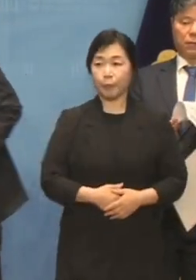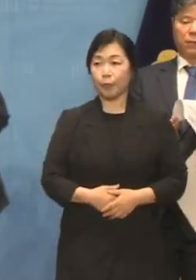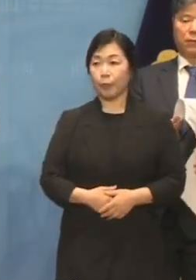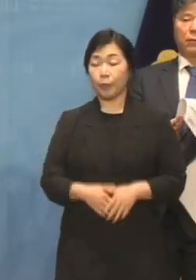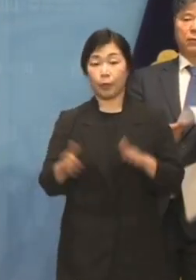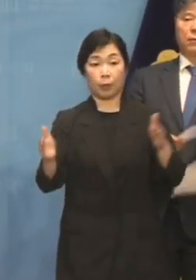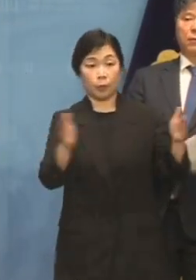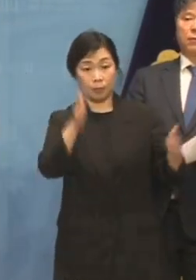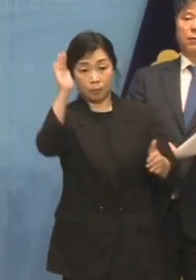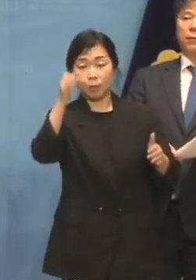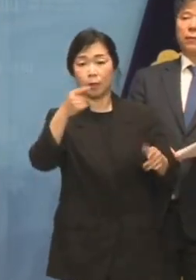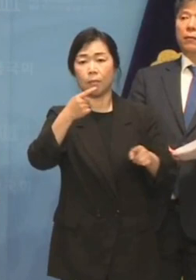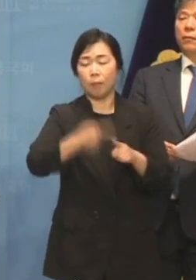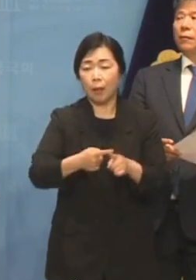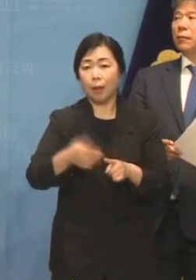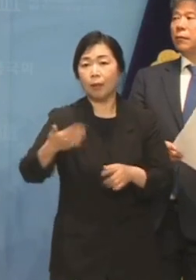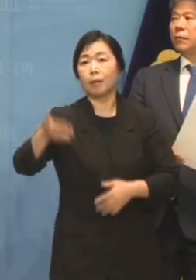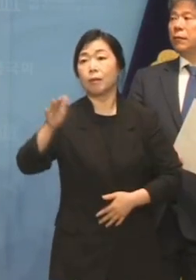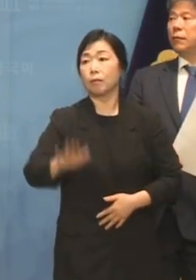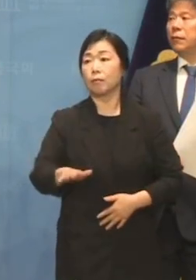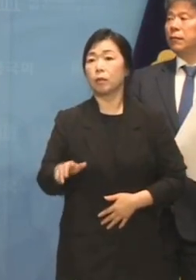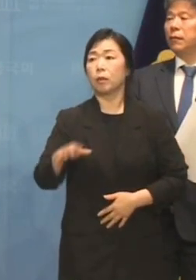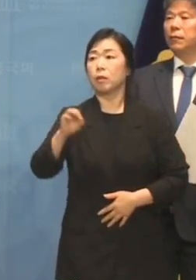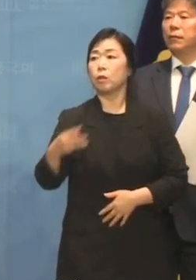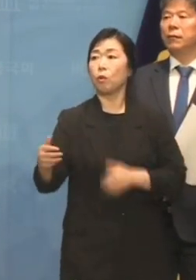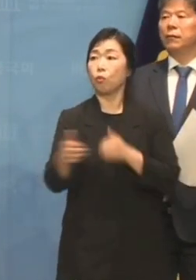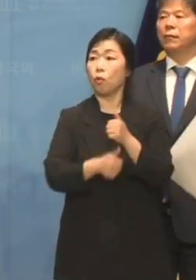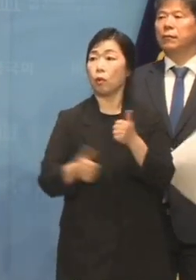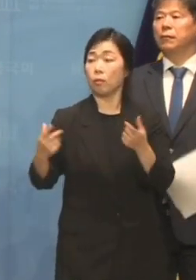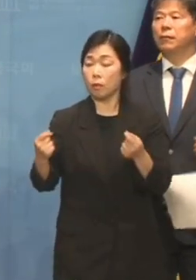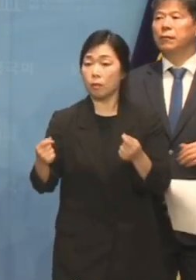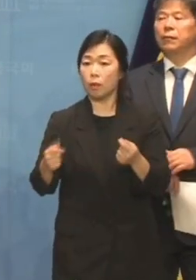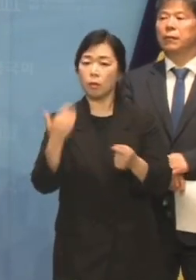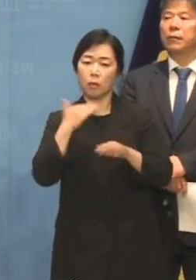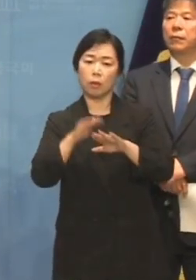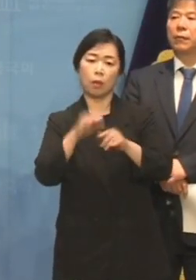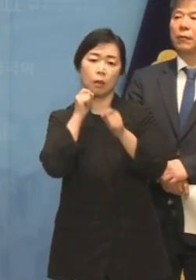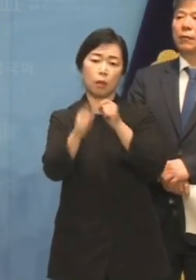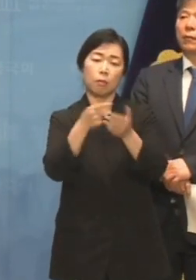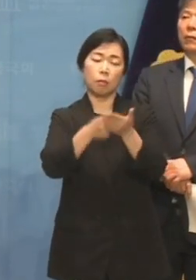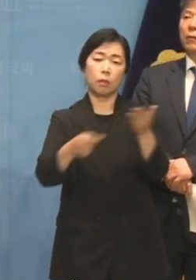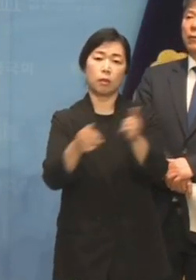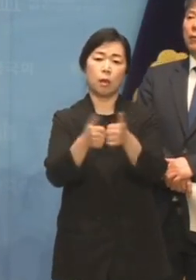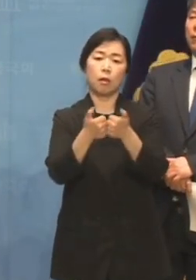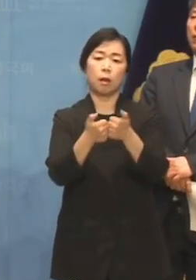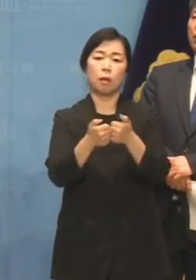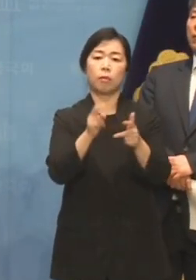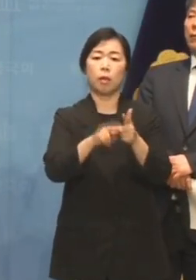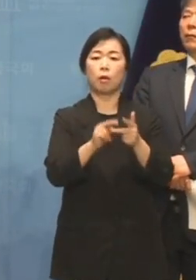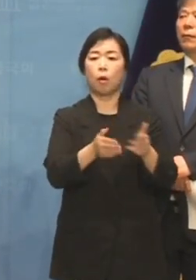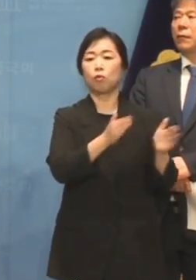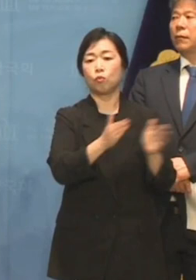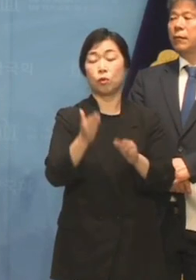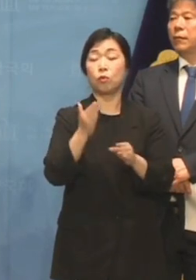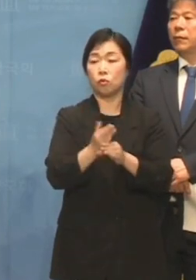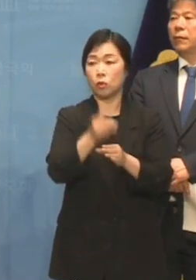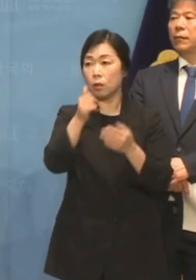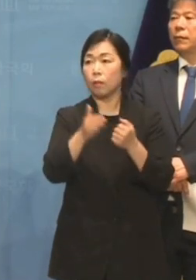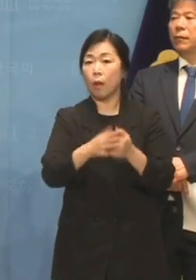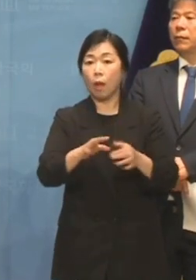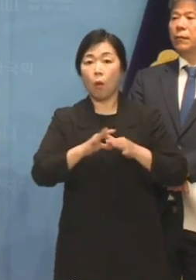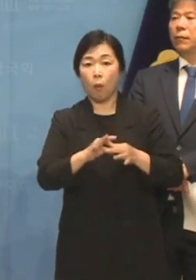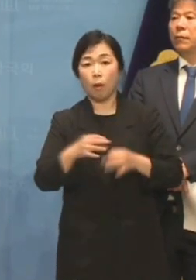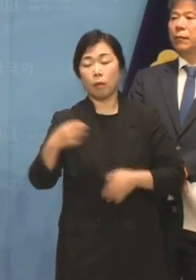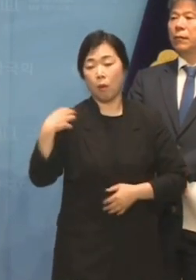예, 미리 말씀 못 드렸는데 저희 을지뢰위원회가 지금 전세사기 피해자 상담센터를 준비하고 있습니다. 그래서